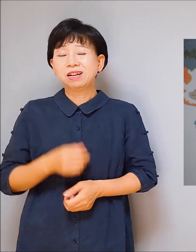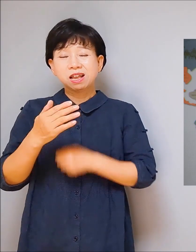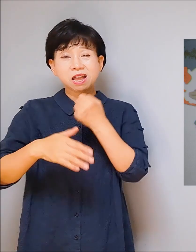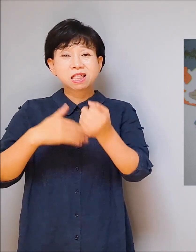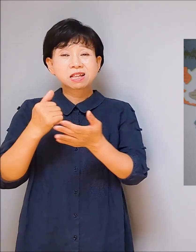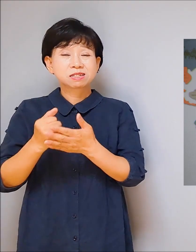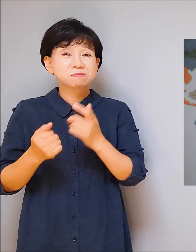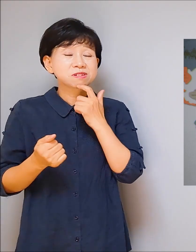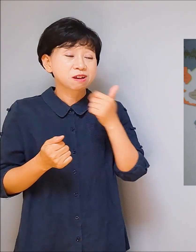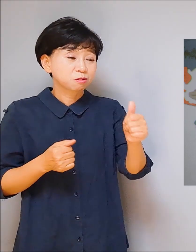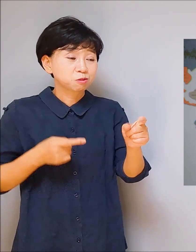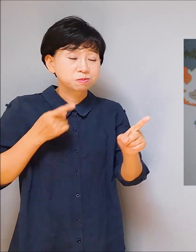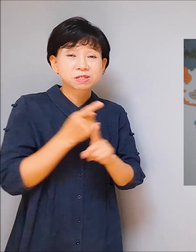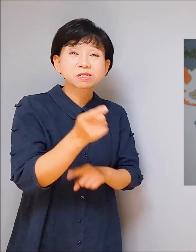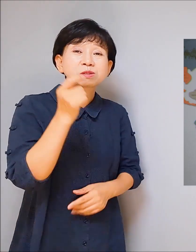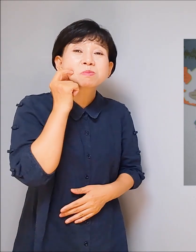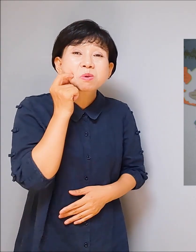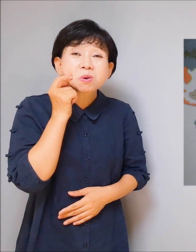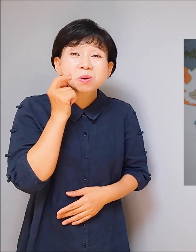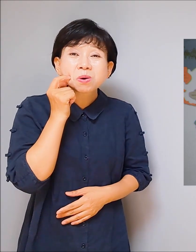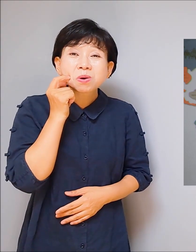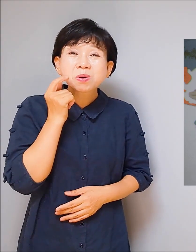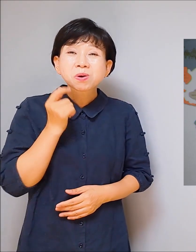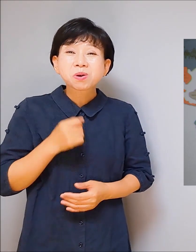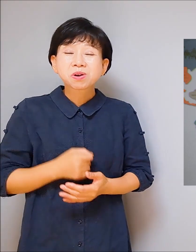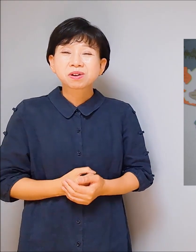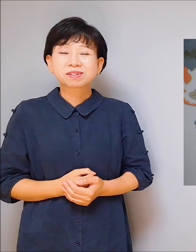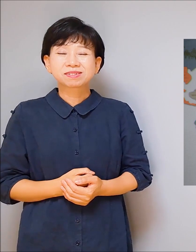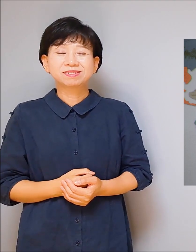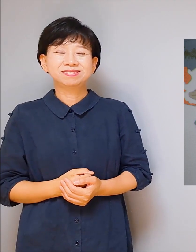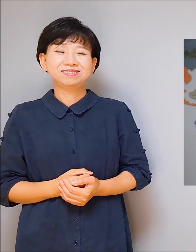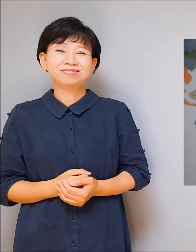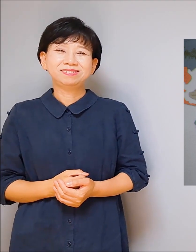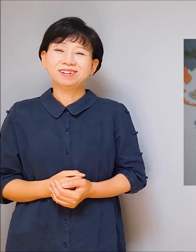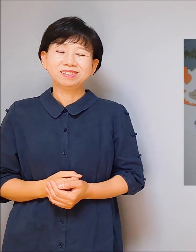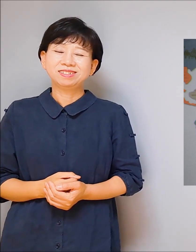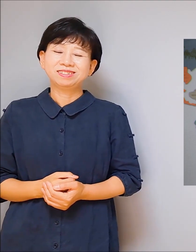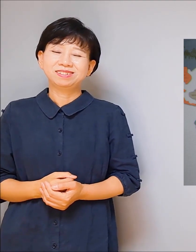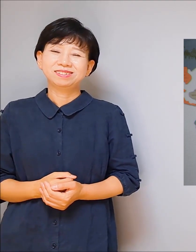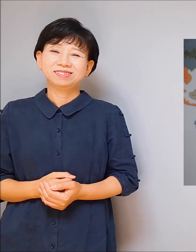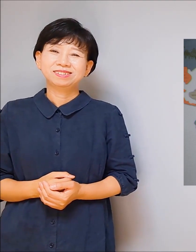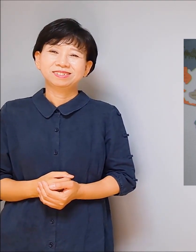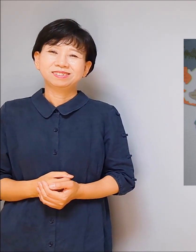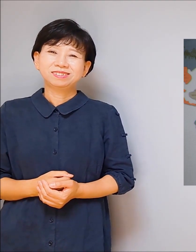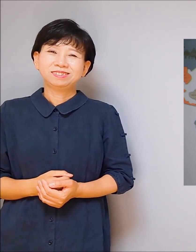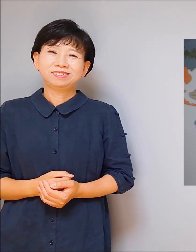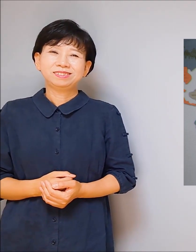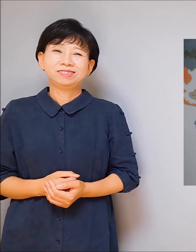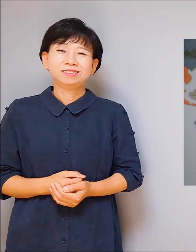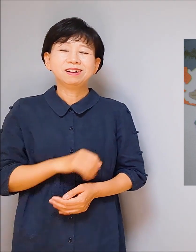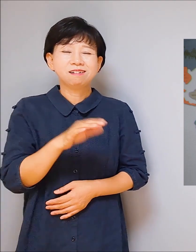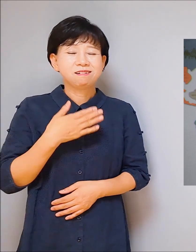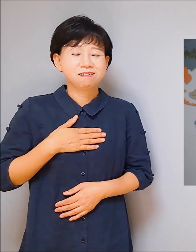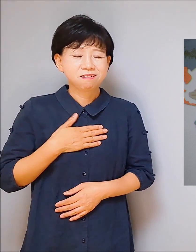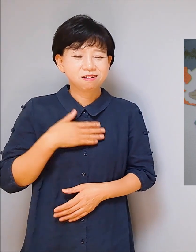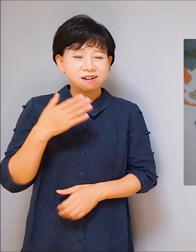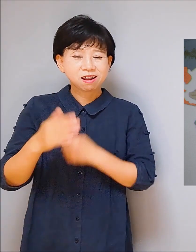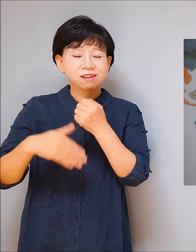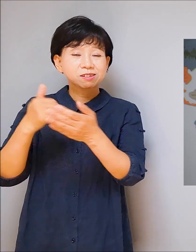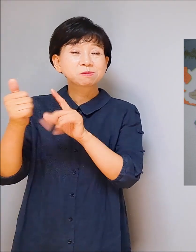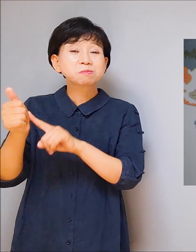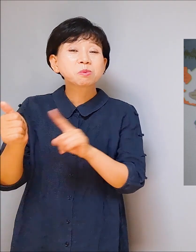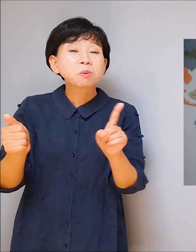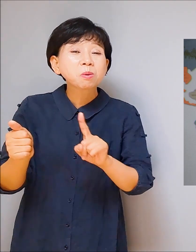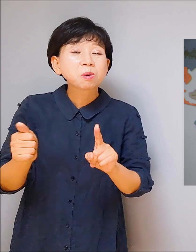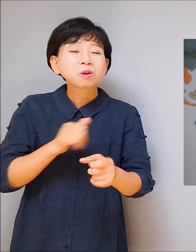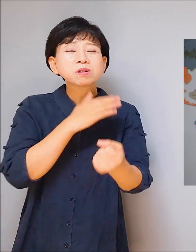못하실까요? 하나님이 그 야곱을 뿌리치지 못하실까요? 아니죠. 우리 잘 아시는 것처럼